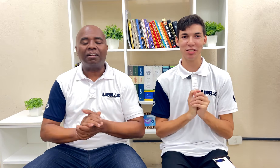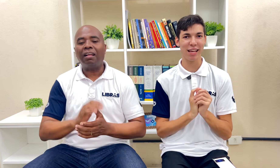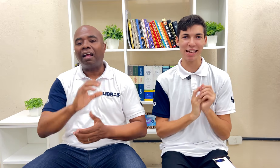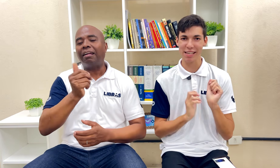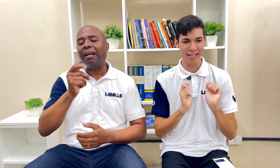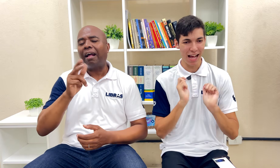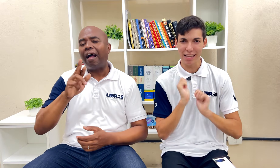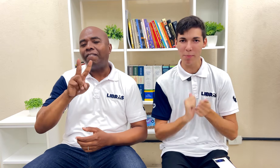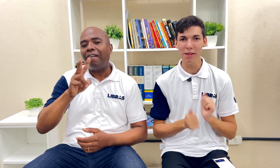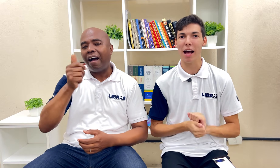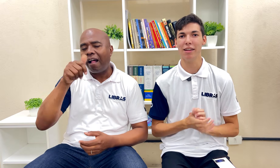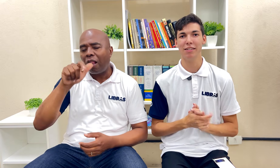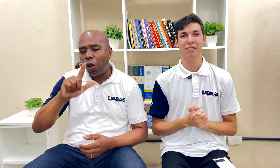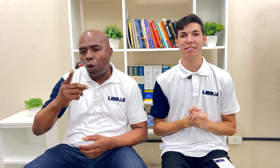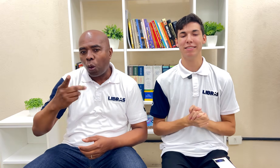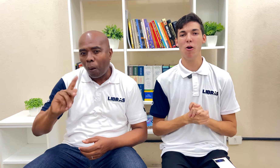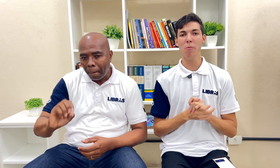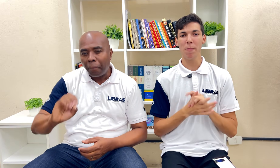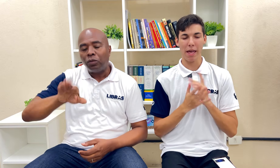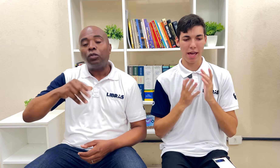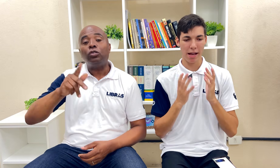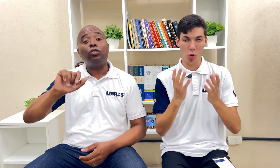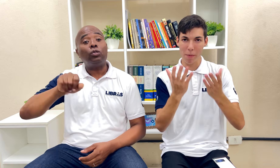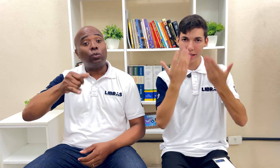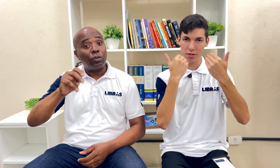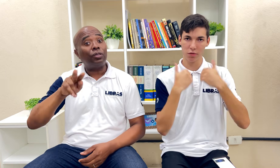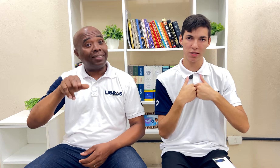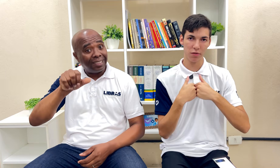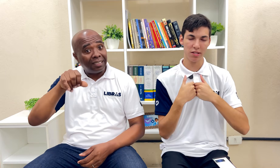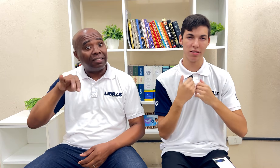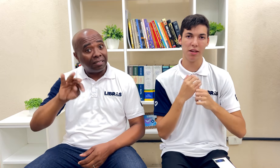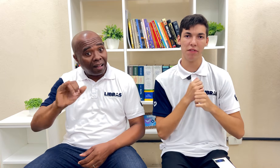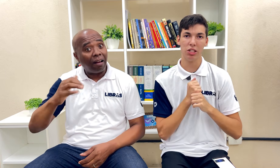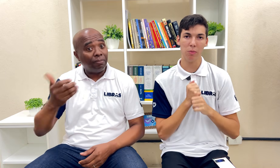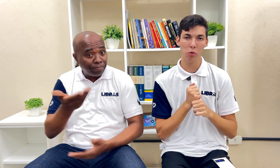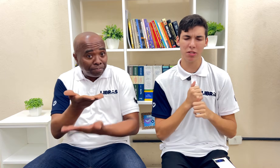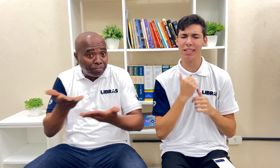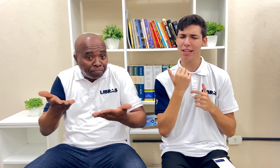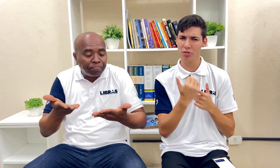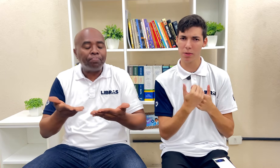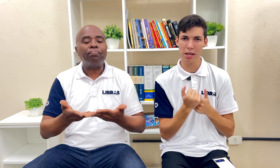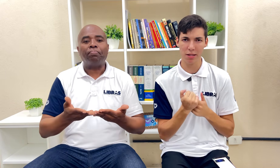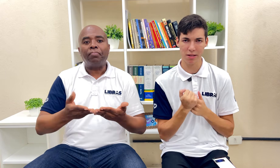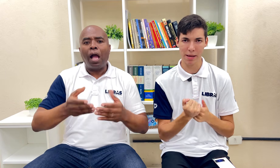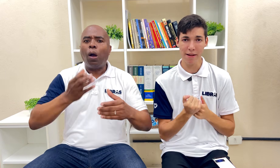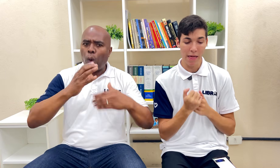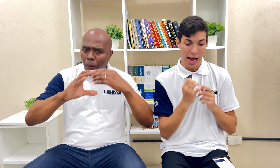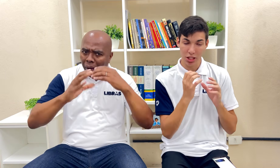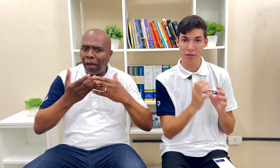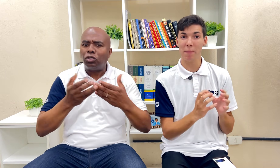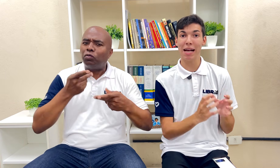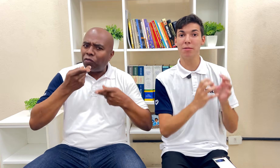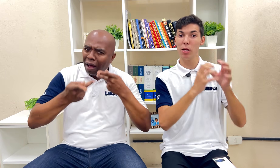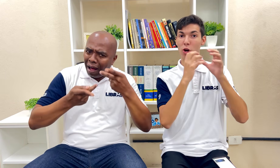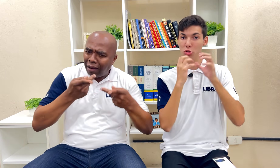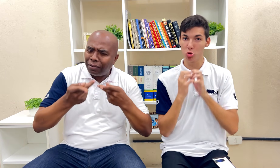tem que adaptar. Então, comentem as dúvidas que vocês têm referente à música, até sobre Libras também. A gente vai pegar as melhores